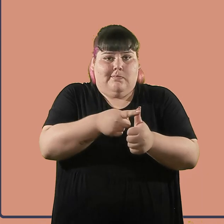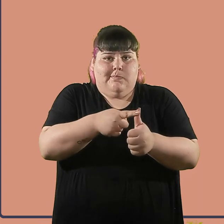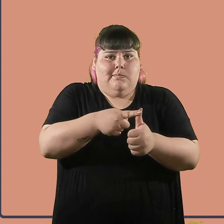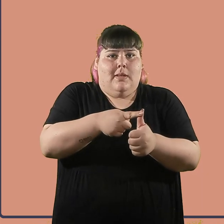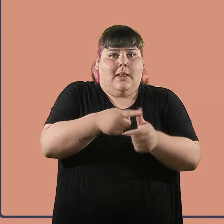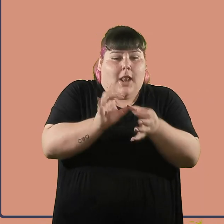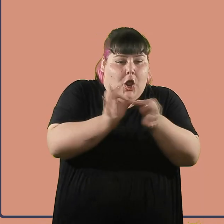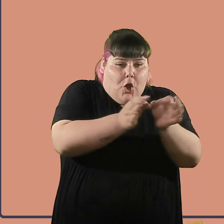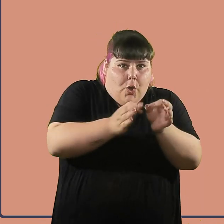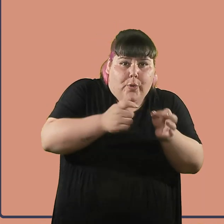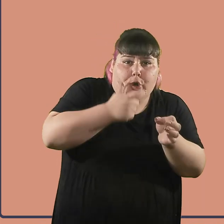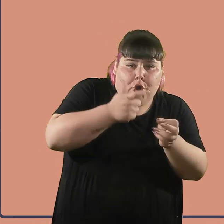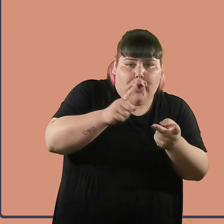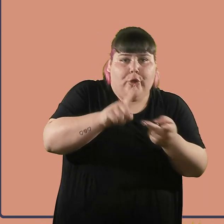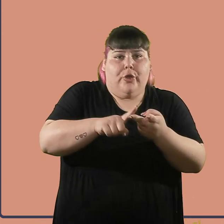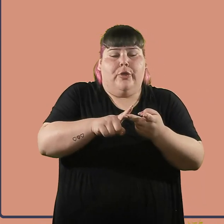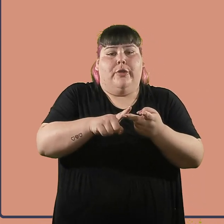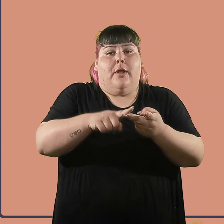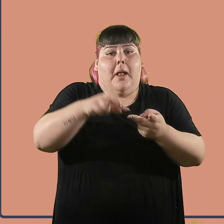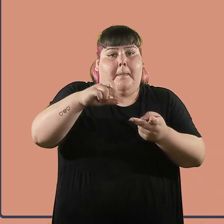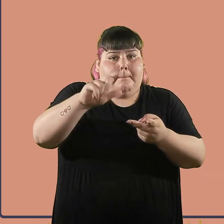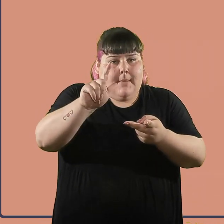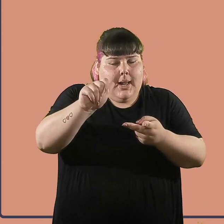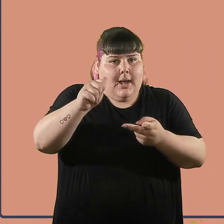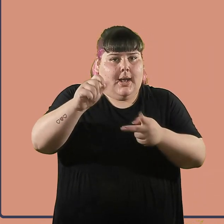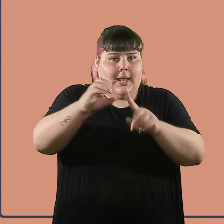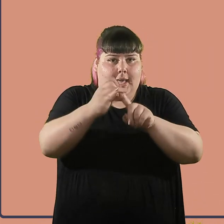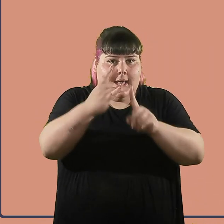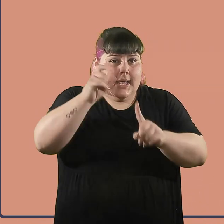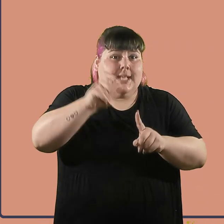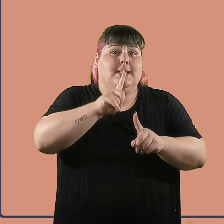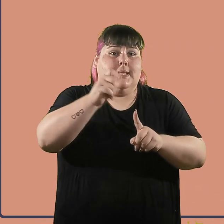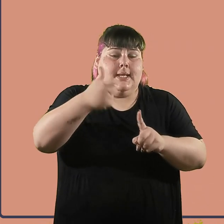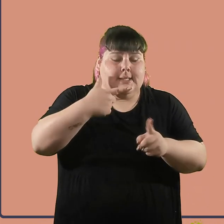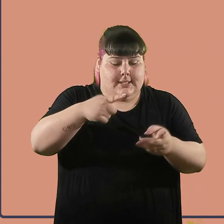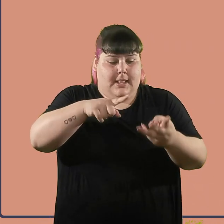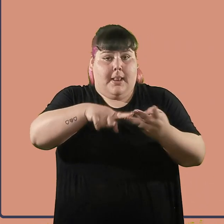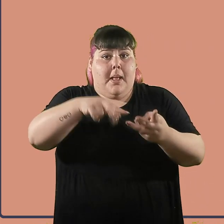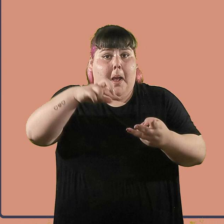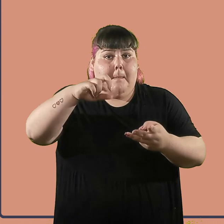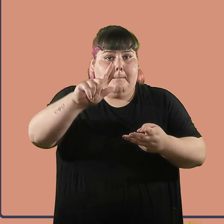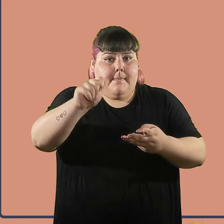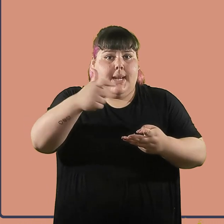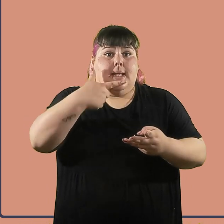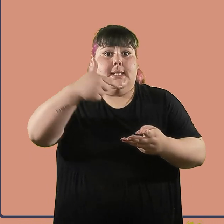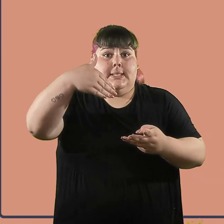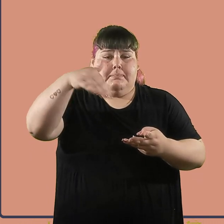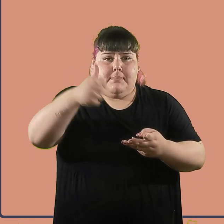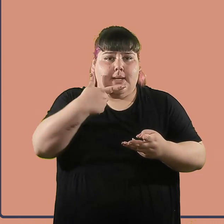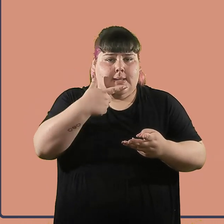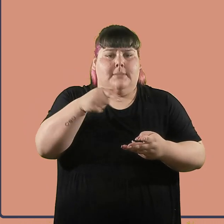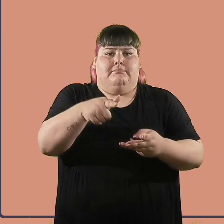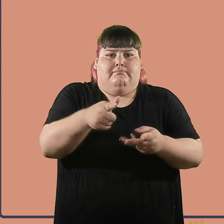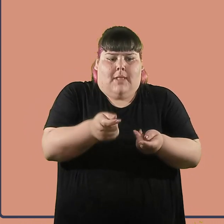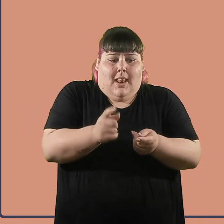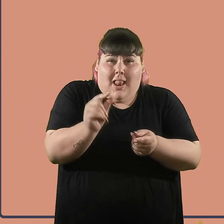componentes, glóbulos rojos, plaquetas y plasma, un poquito de algo tuyo puede hacer